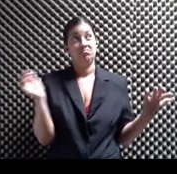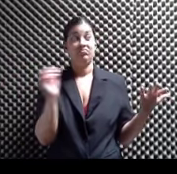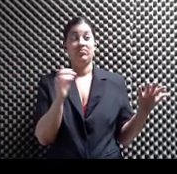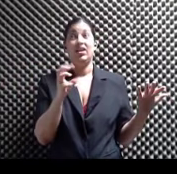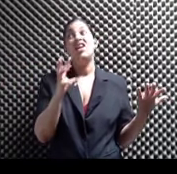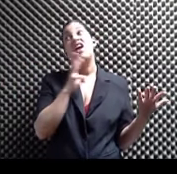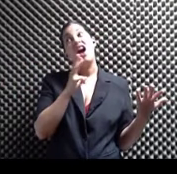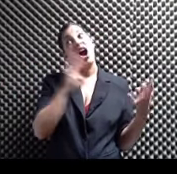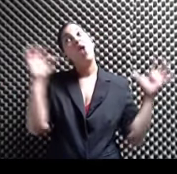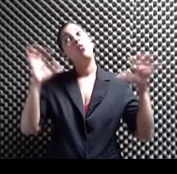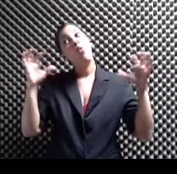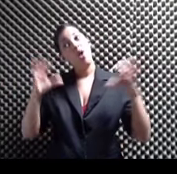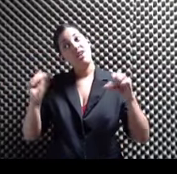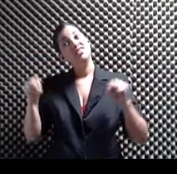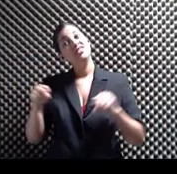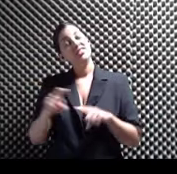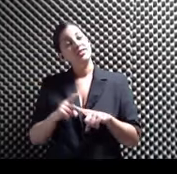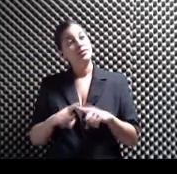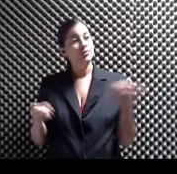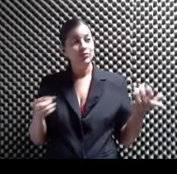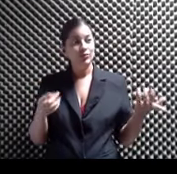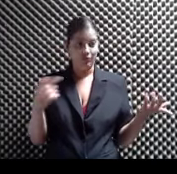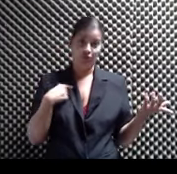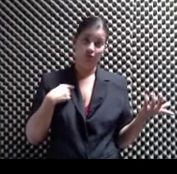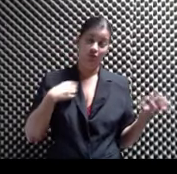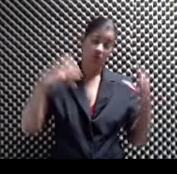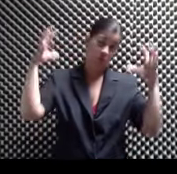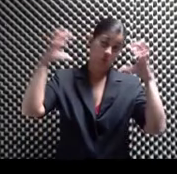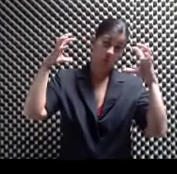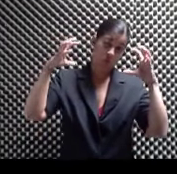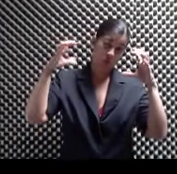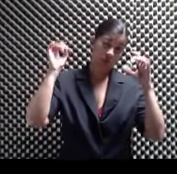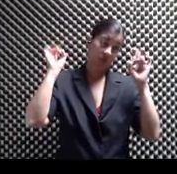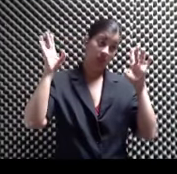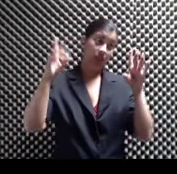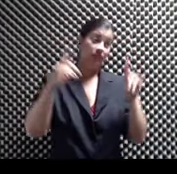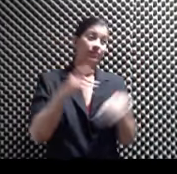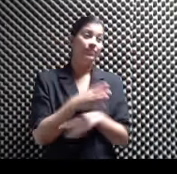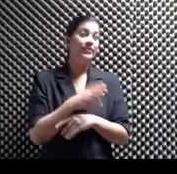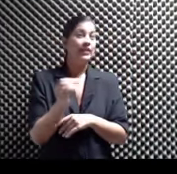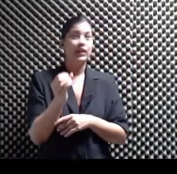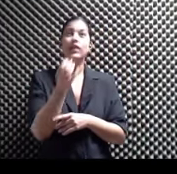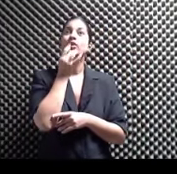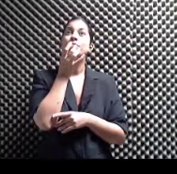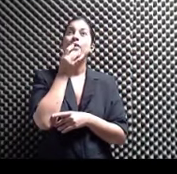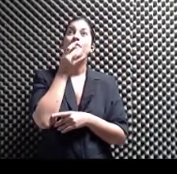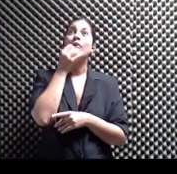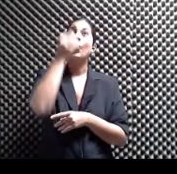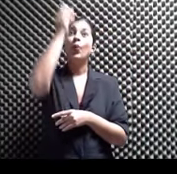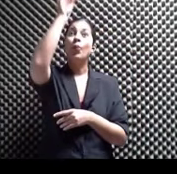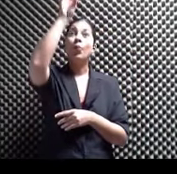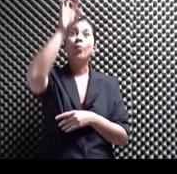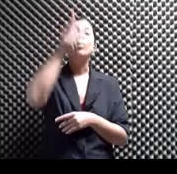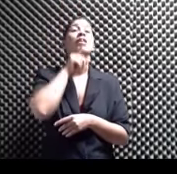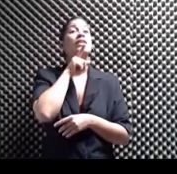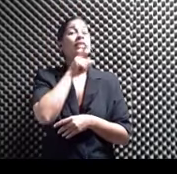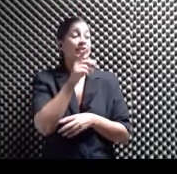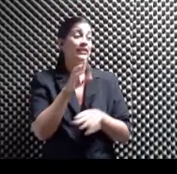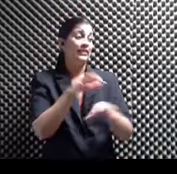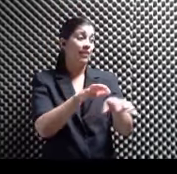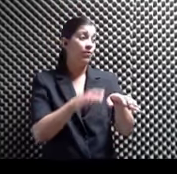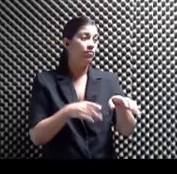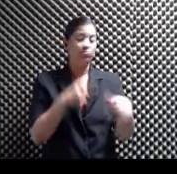mucha agua por ahí. Yo pero bajo un aguacero, ¿no? Y había muchos semáforos también que estaban. Entonces lo que hacía el tapón. Que y